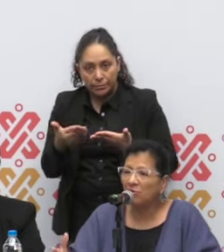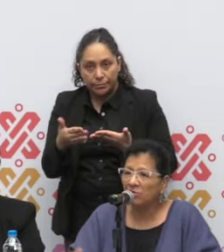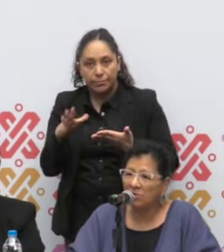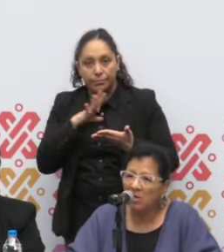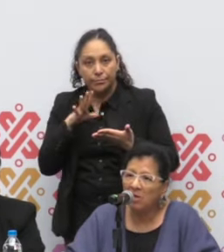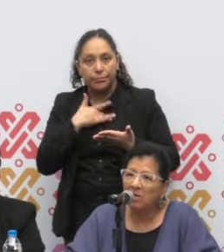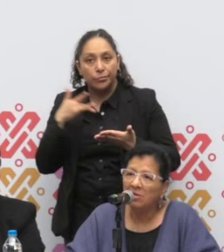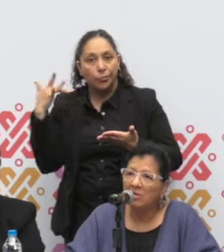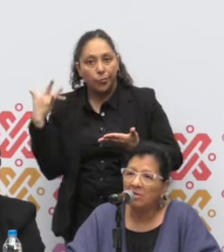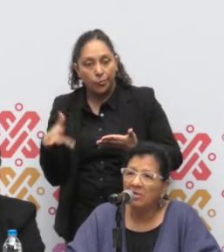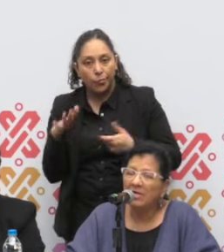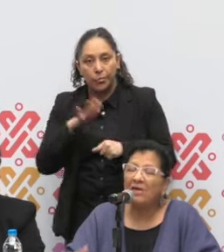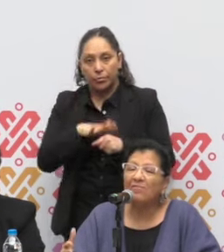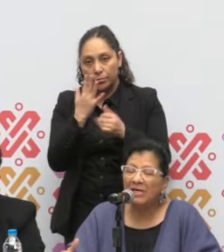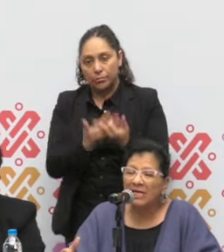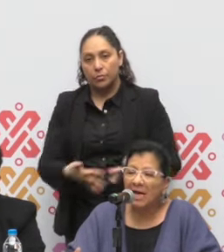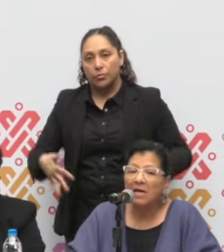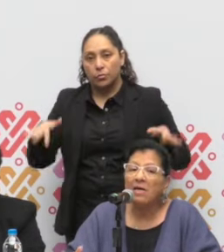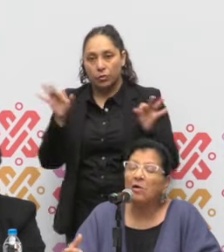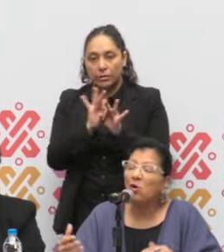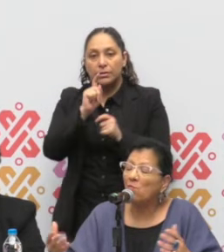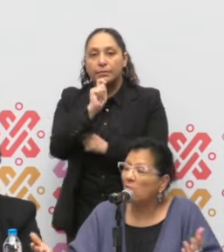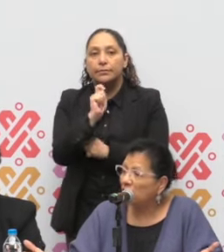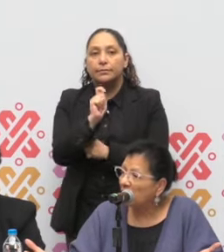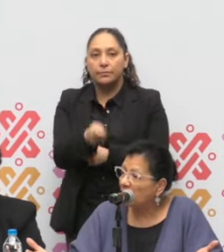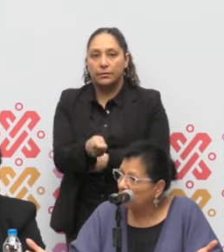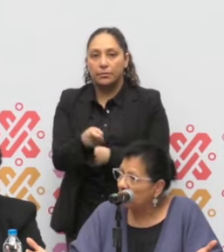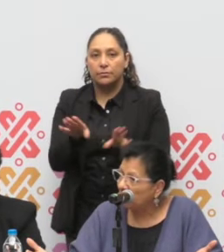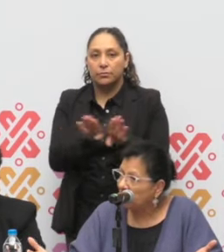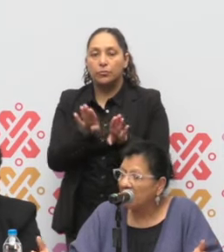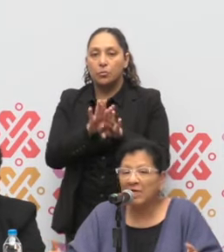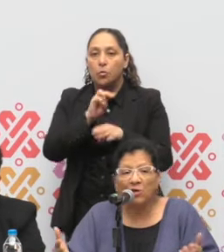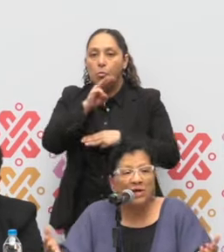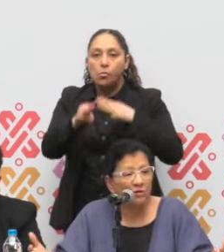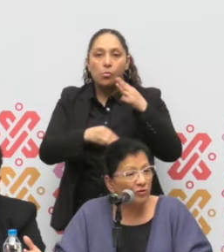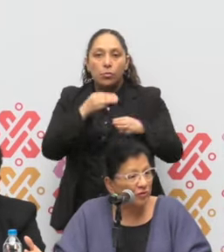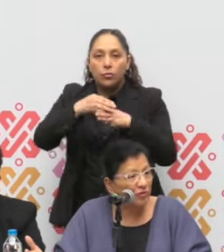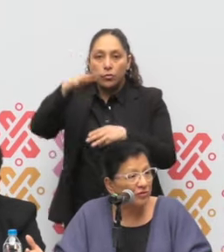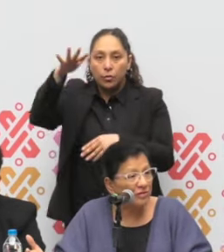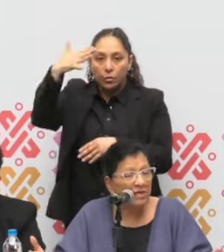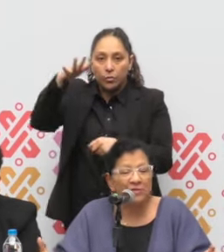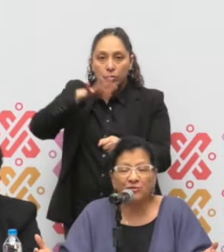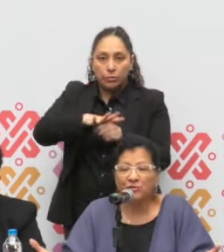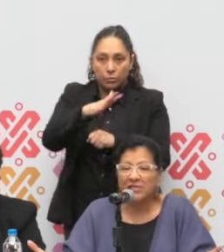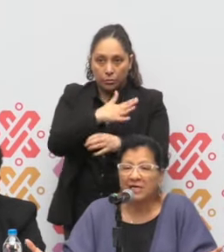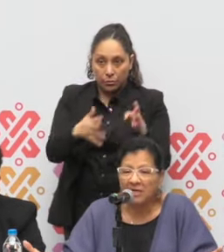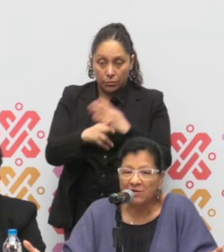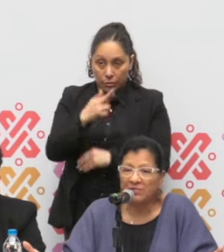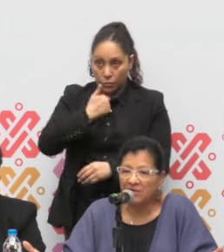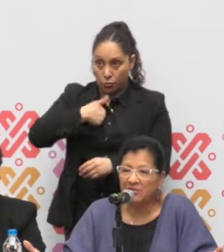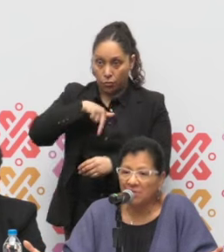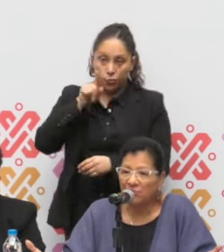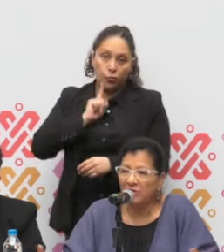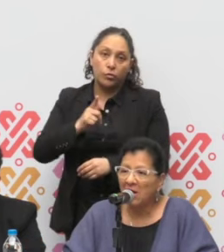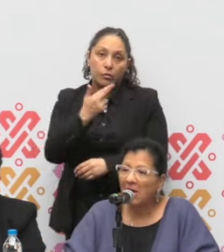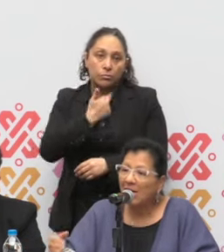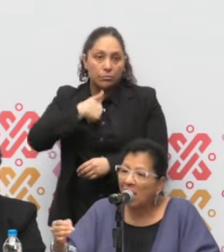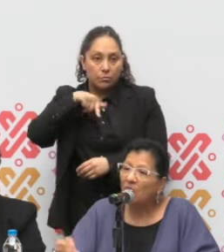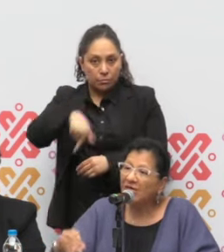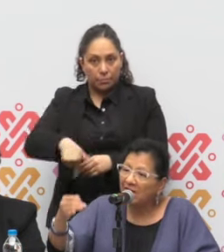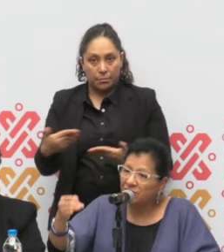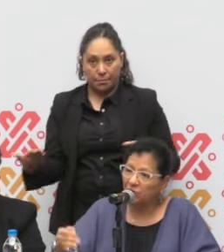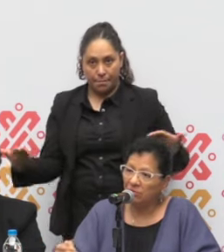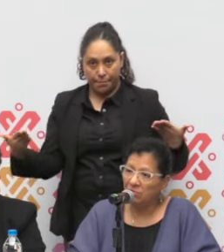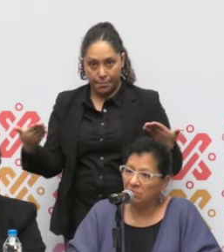sobre todo que implica como mundo adulto y lo que nosotros y nosotras aquí representamos,